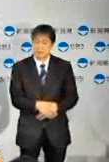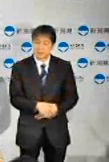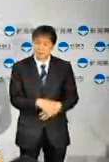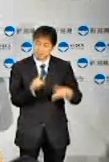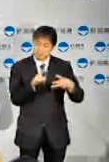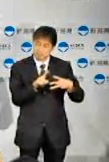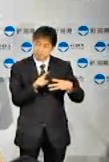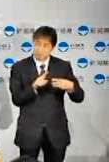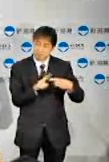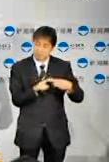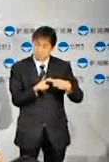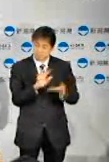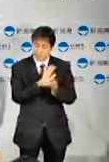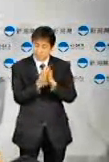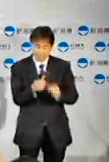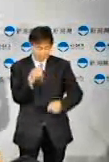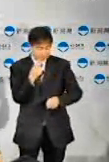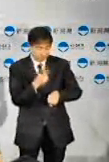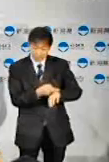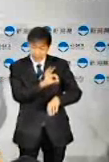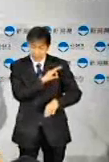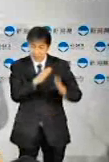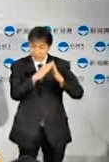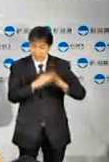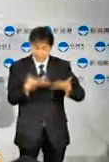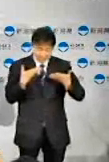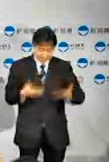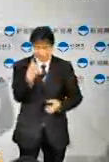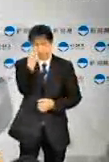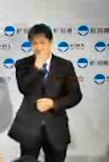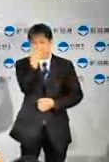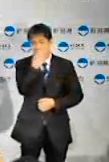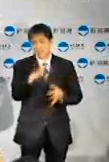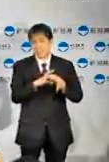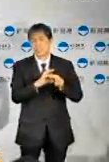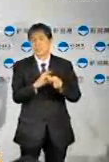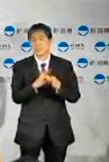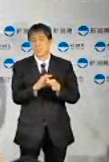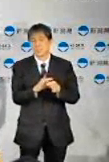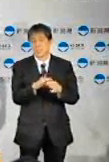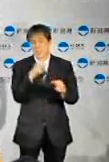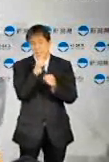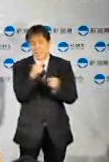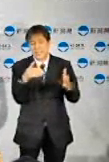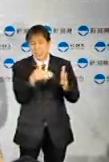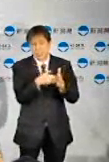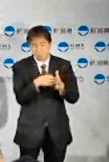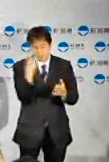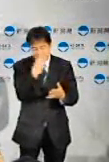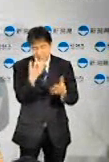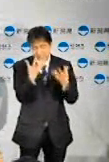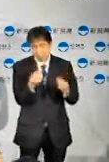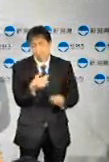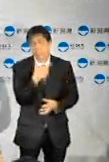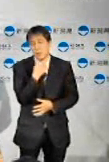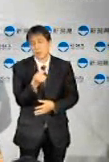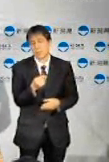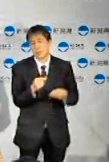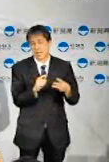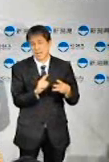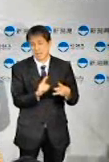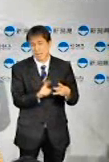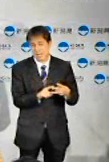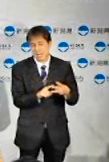られたと思うんですけれども、まあ、県の技術委員会の、まあ、安全の確認なんですが、まあ、これは大体いつ頃までに確認を終えてほしいのかというも